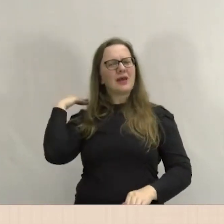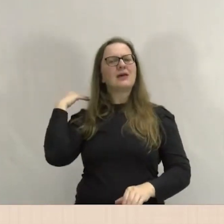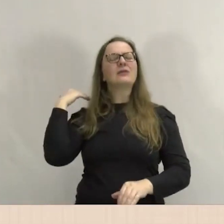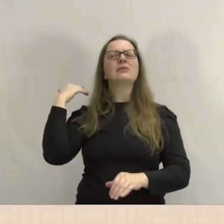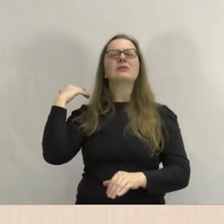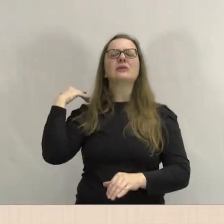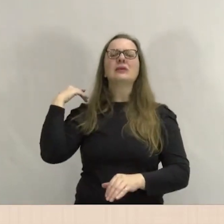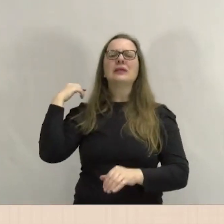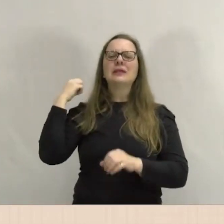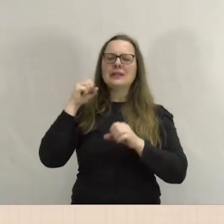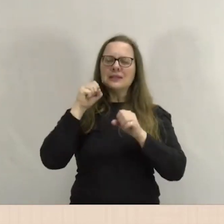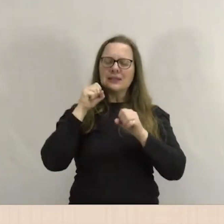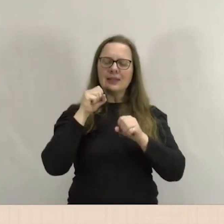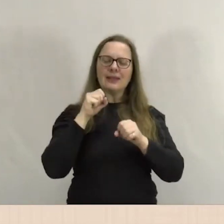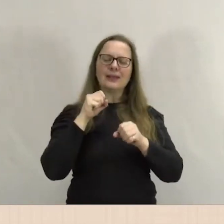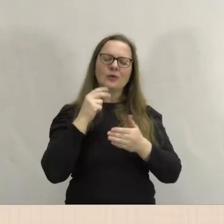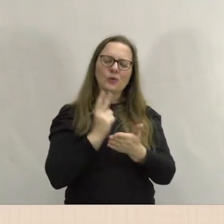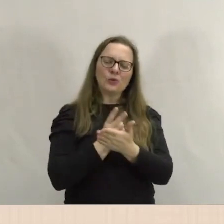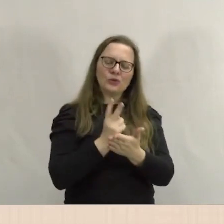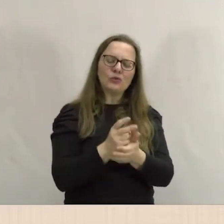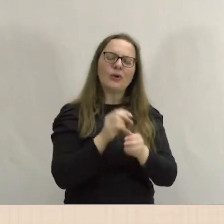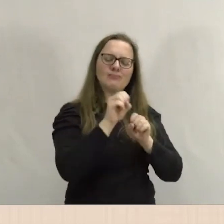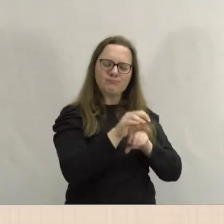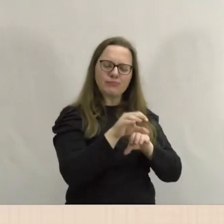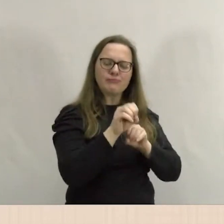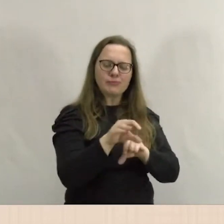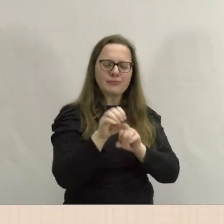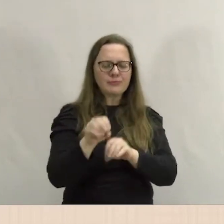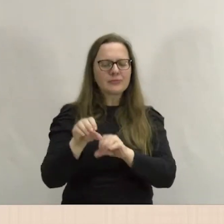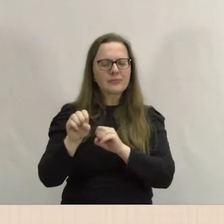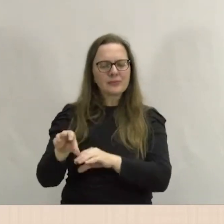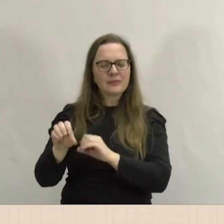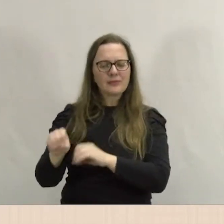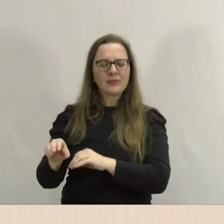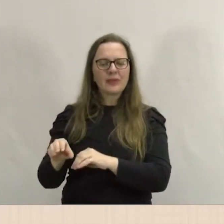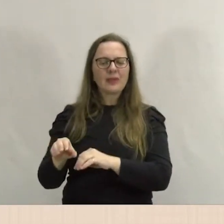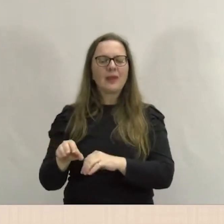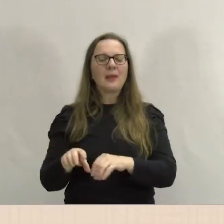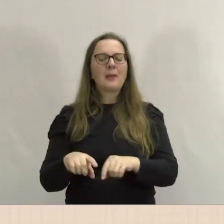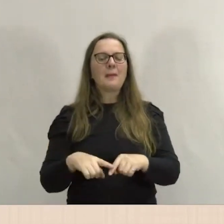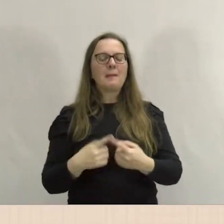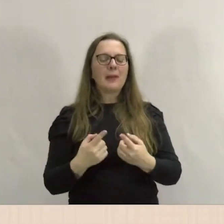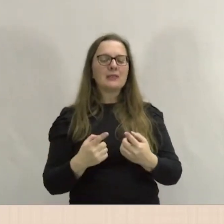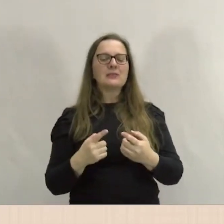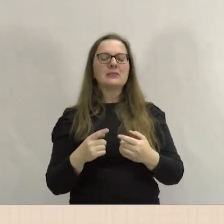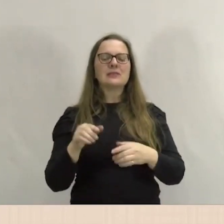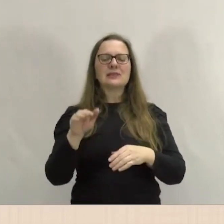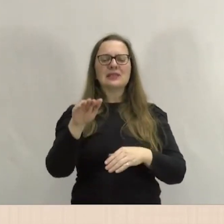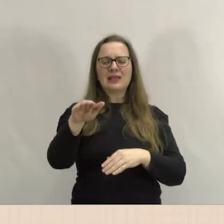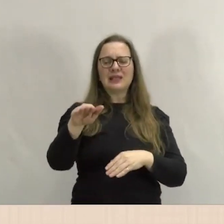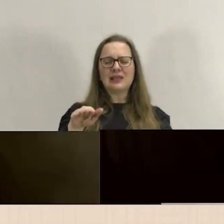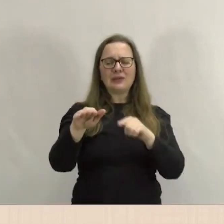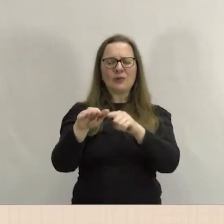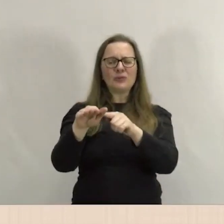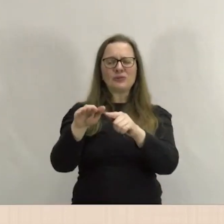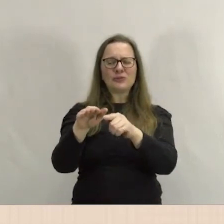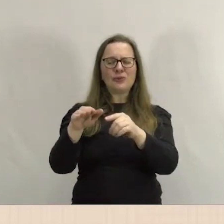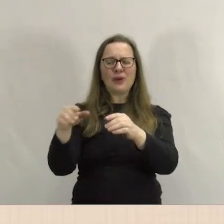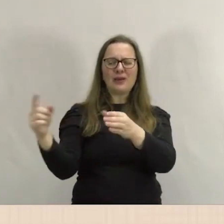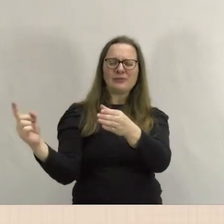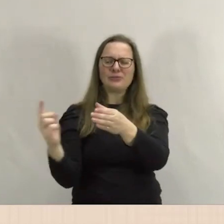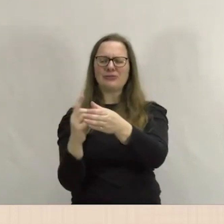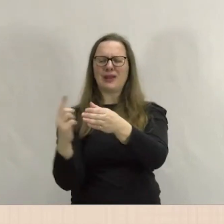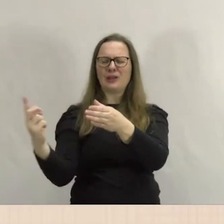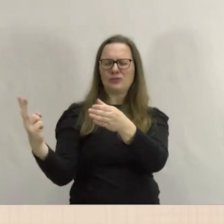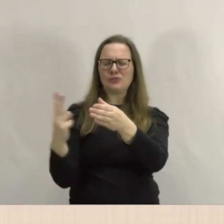Eles zelavam pelo ensinamento dos apóstolos para não se perder. Aí começaram a juntar os bispos. Irmão, quando começa a juntar os bispos,